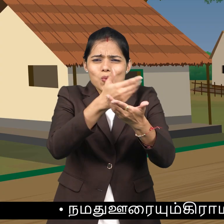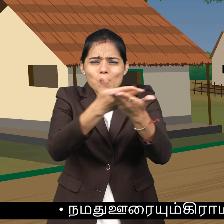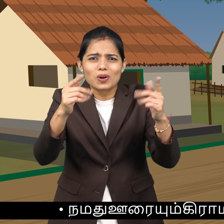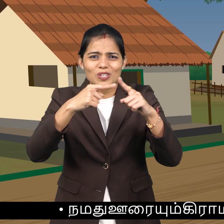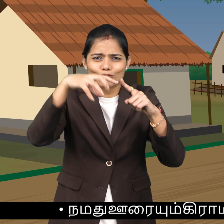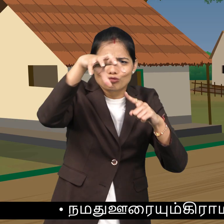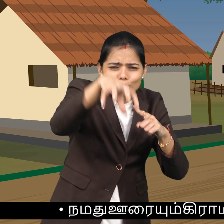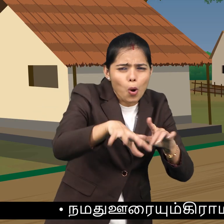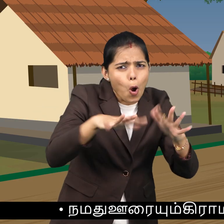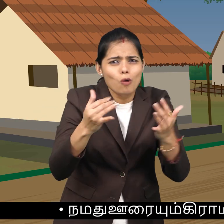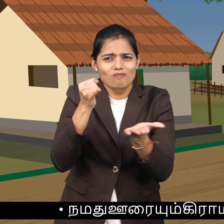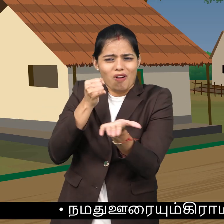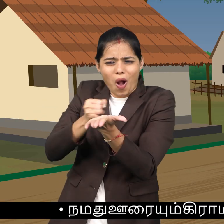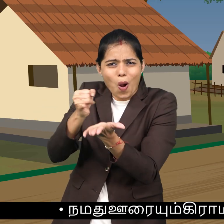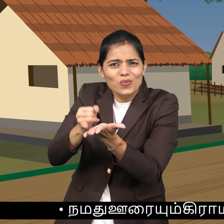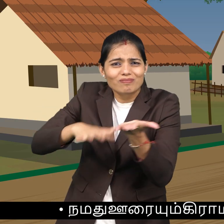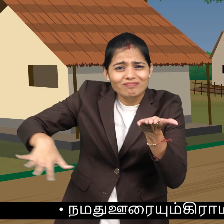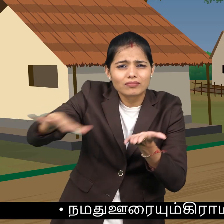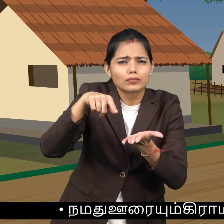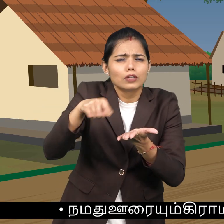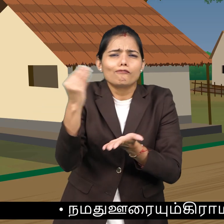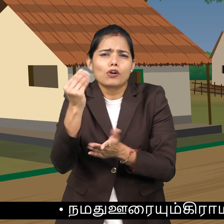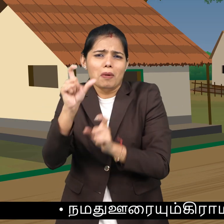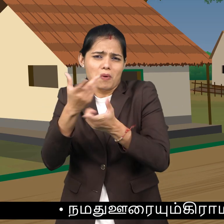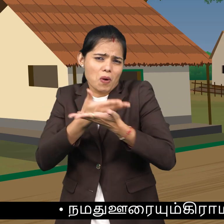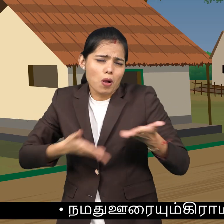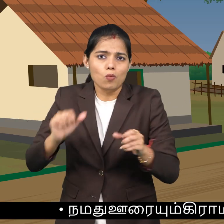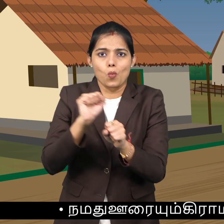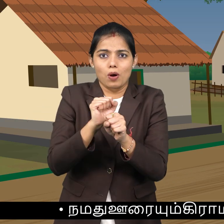நமது ஊரையும் கிராமத்தையும் தூய்மையாக வைத்திருக்க